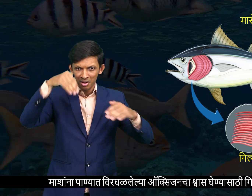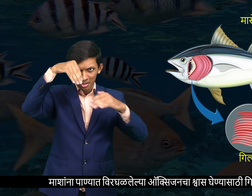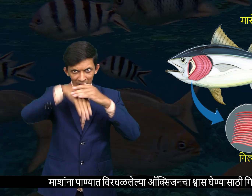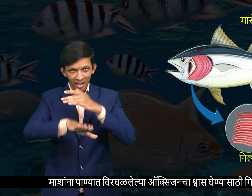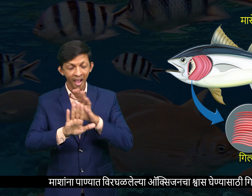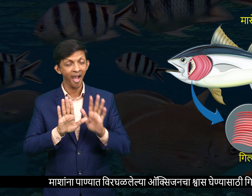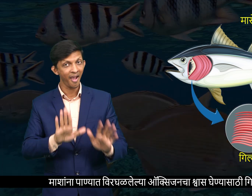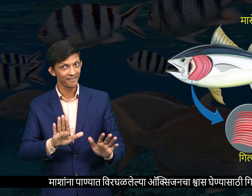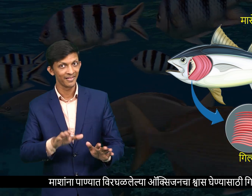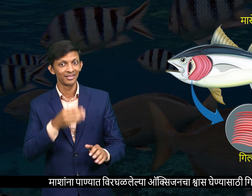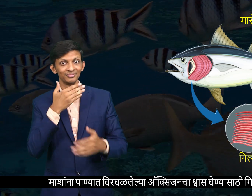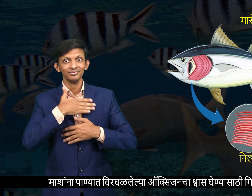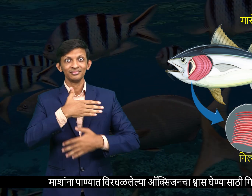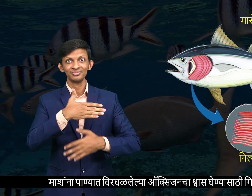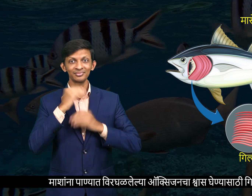असतात.